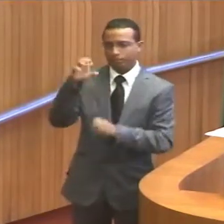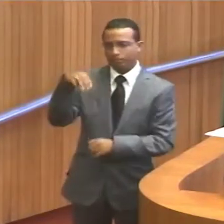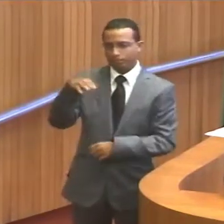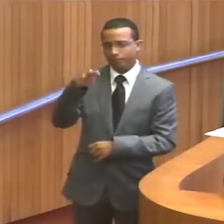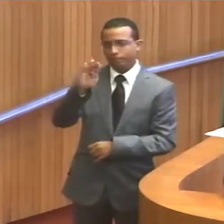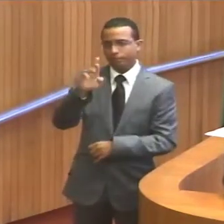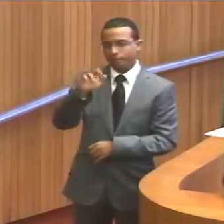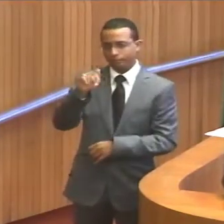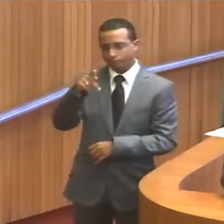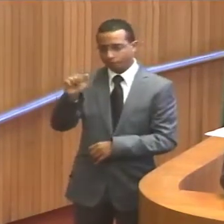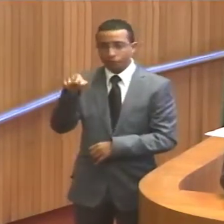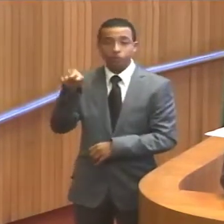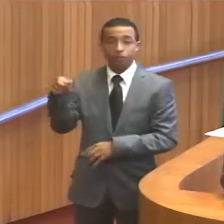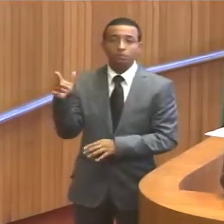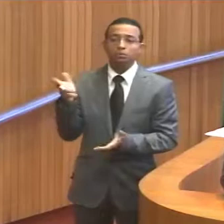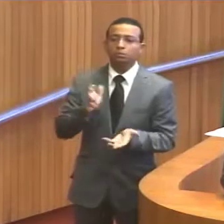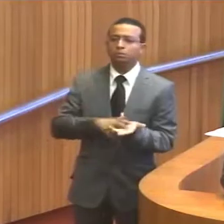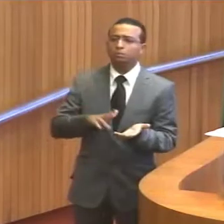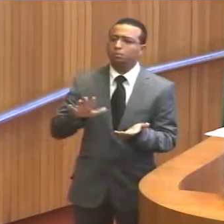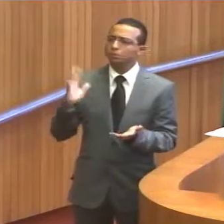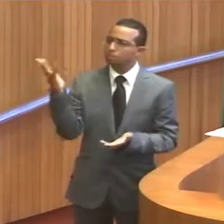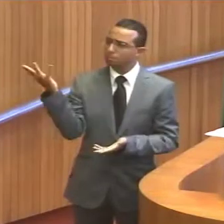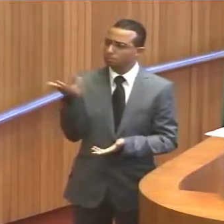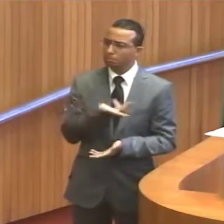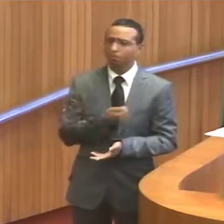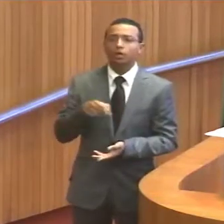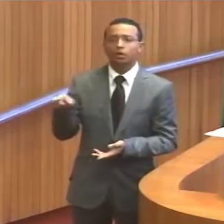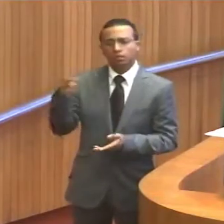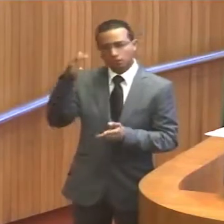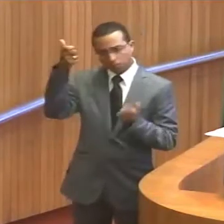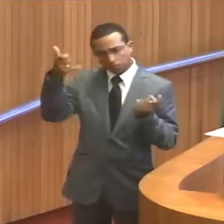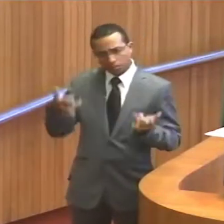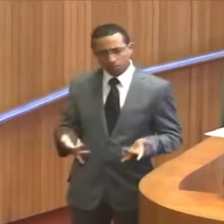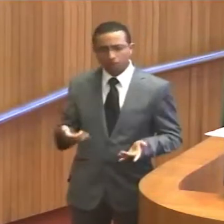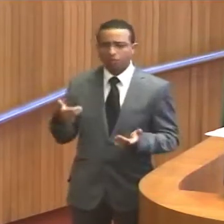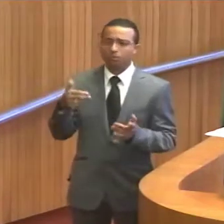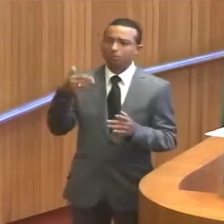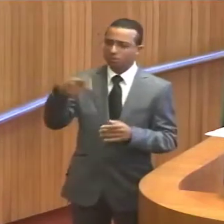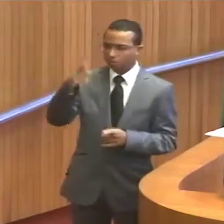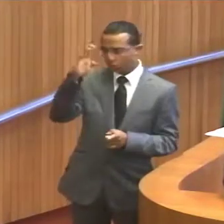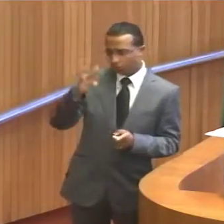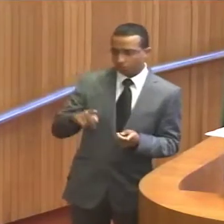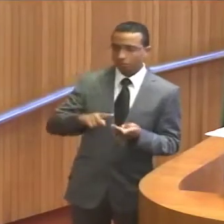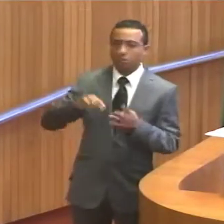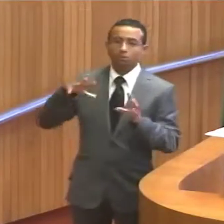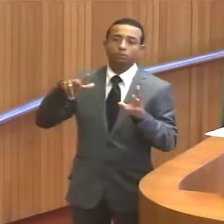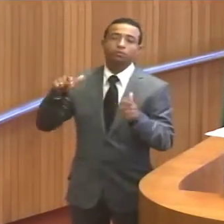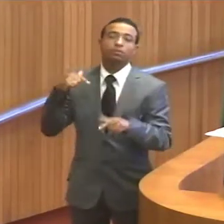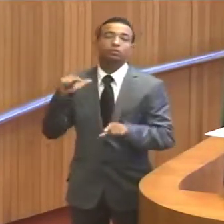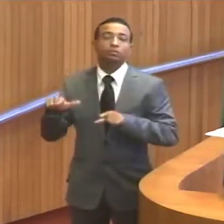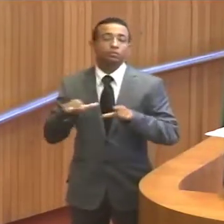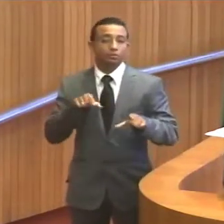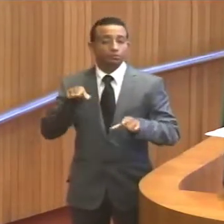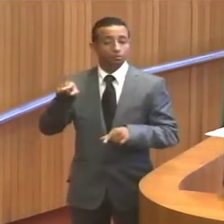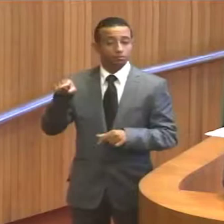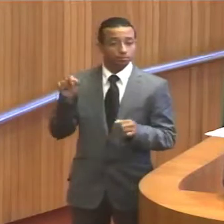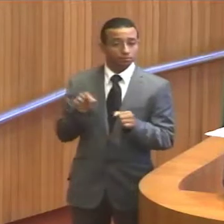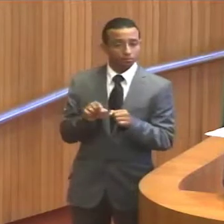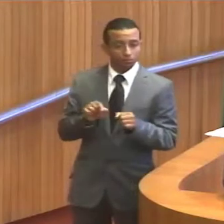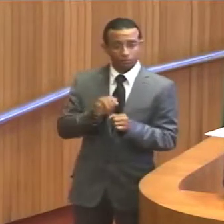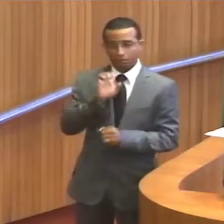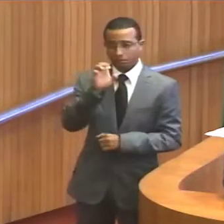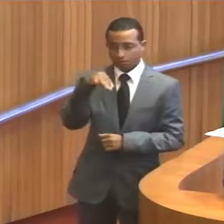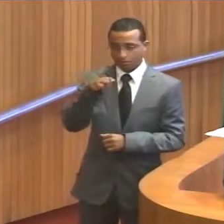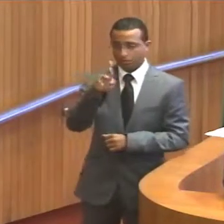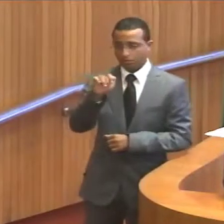ele destacou no cenário, tanto brasileiro quanto no cenário mundial, o trabalho feito pela